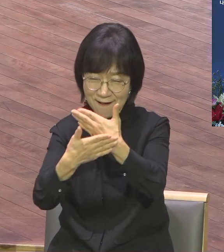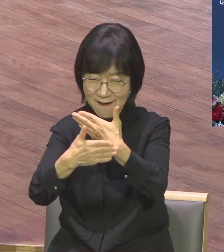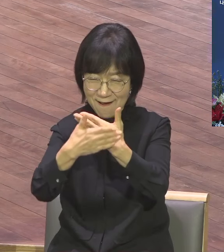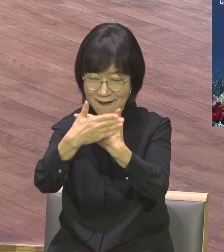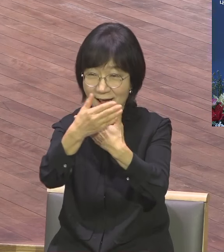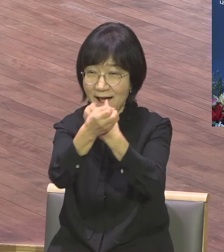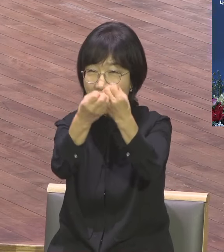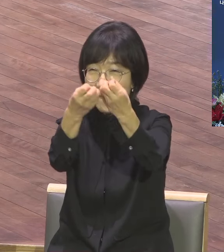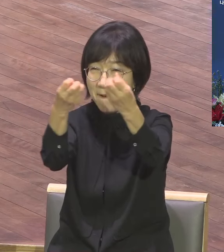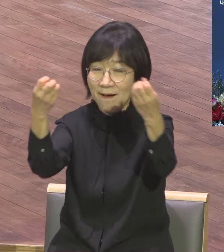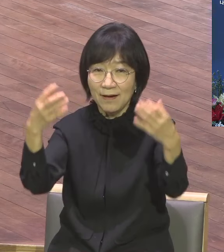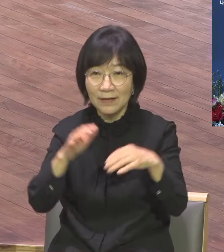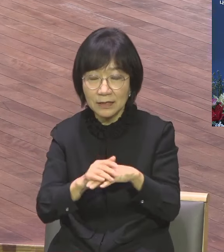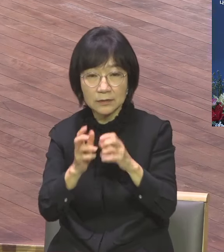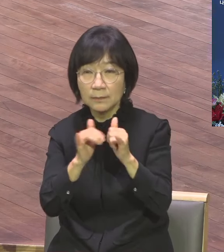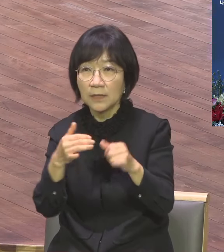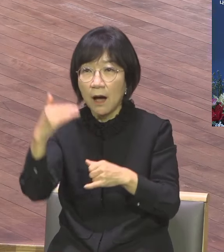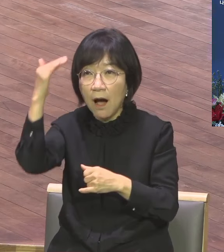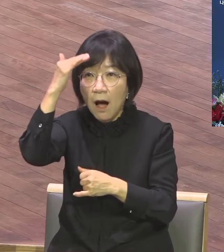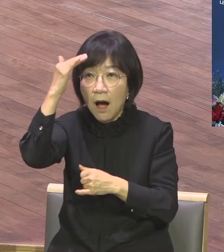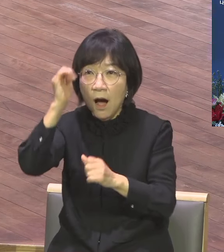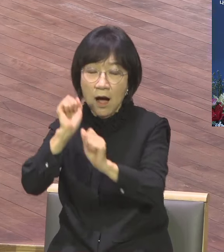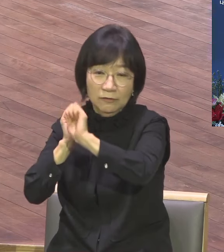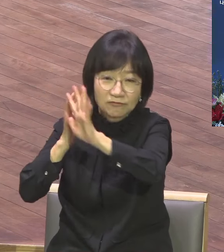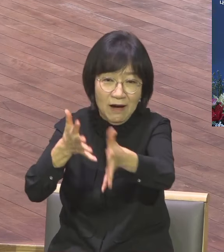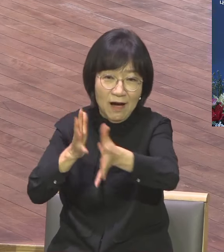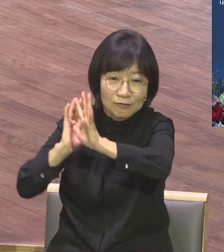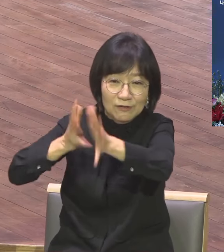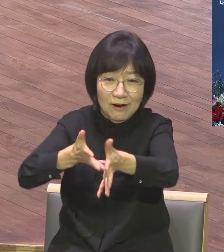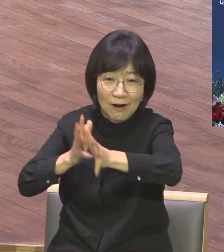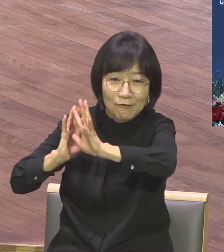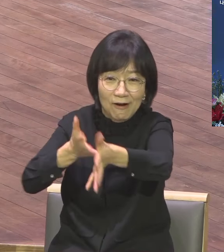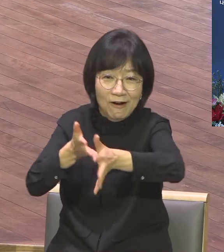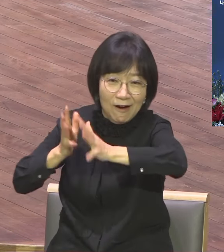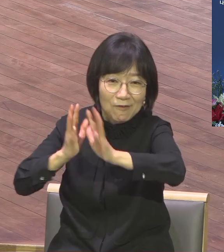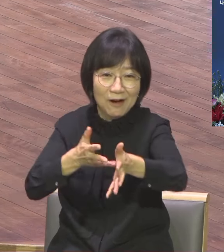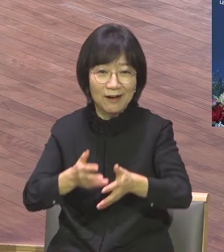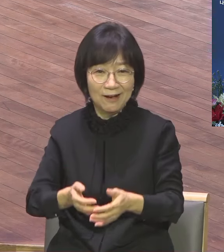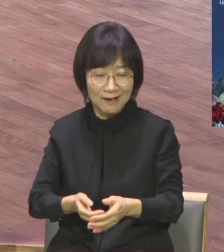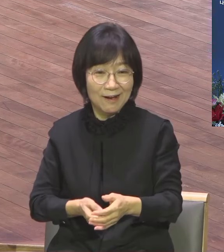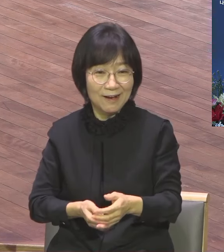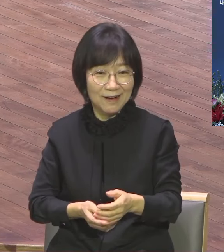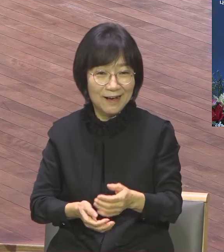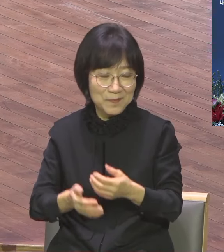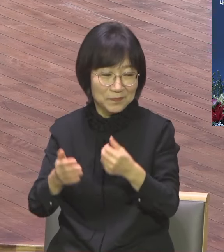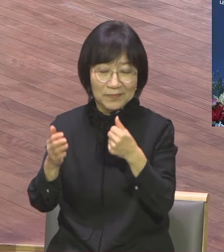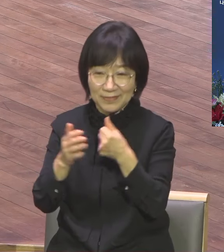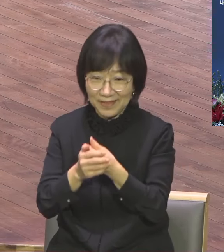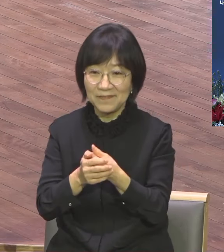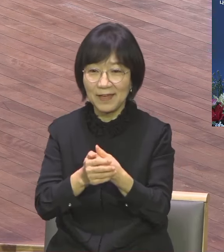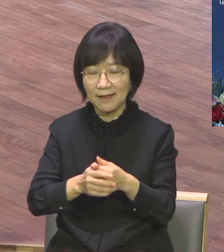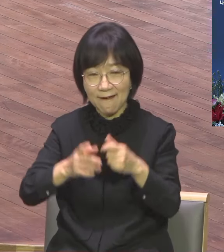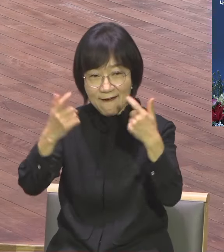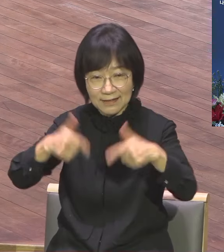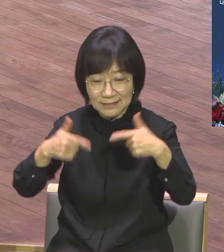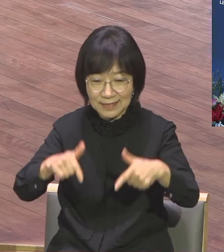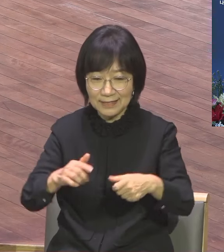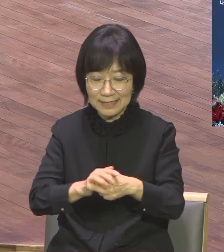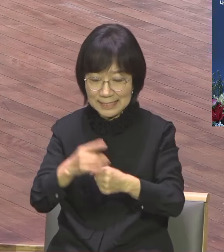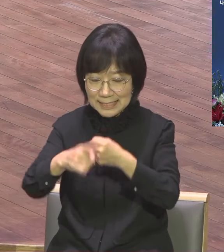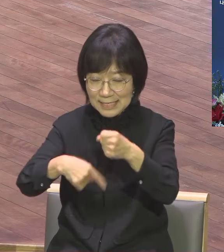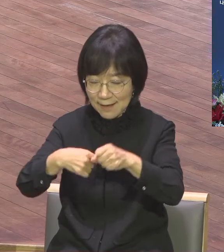그래서 백화점 매출을 위해서 연말에 각 회사들이 자존심을 걸고 그렇게